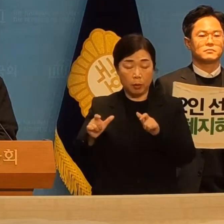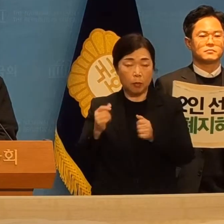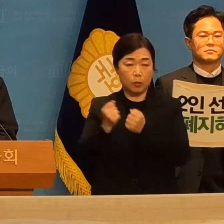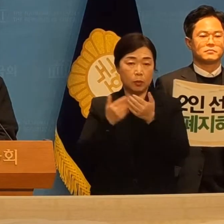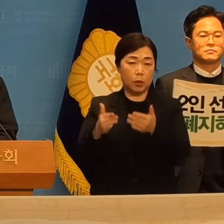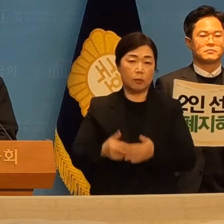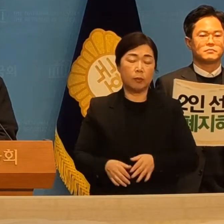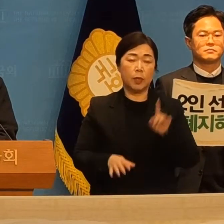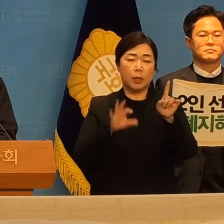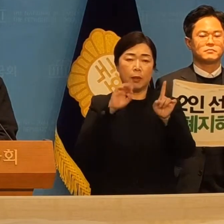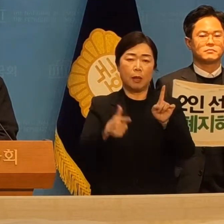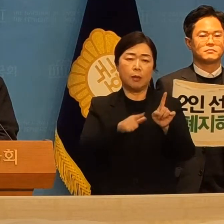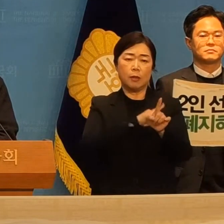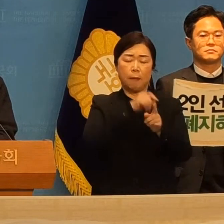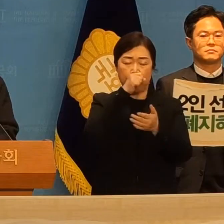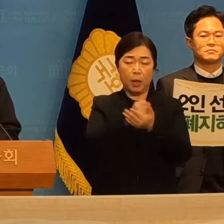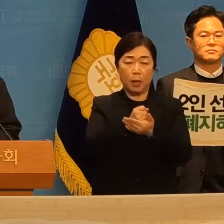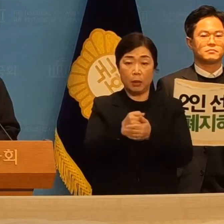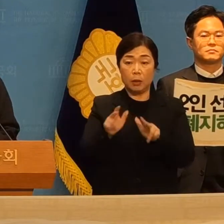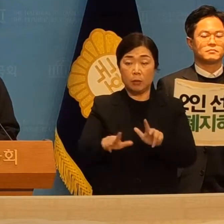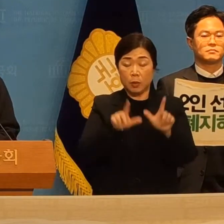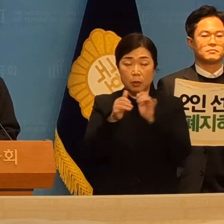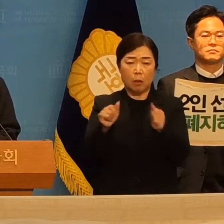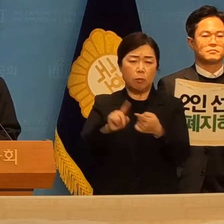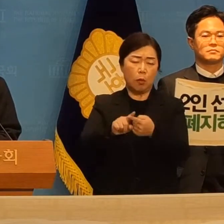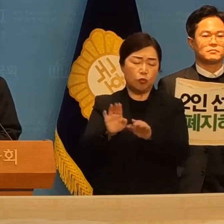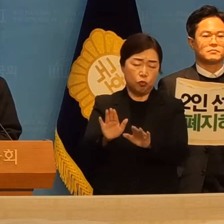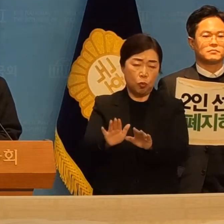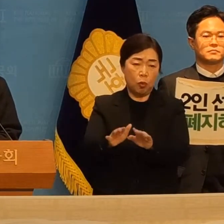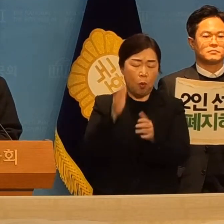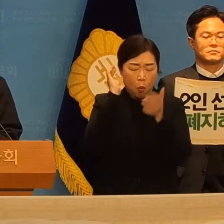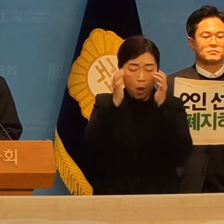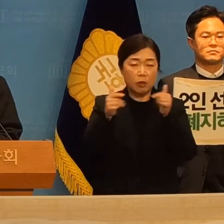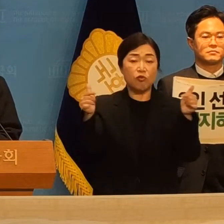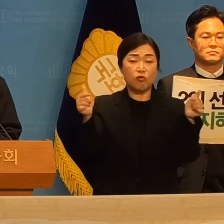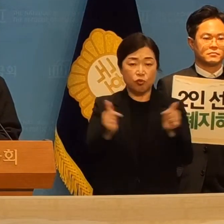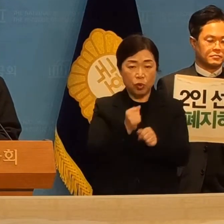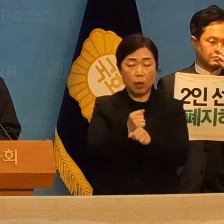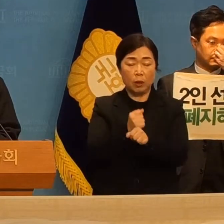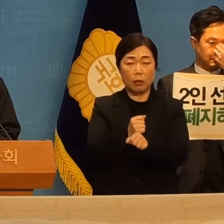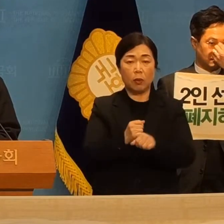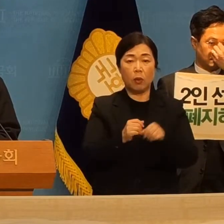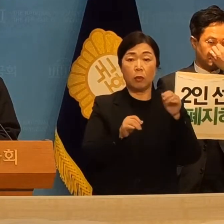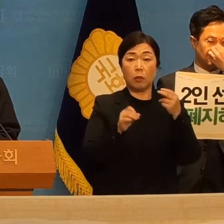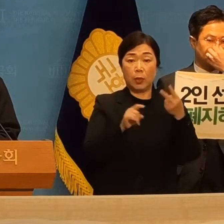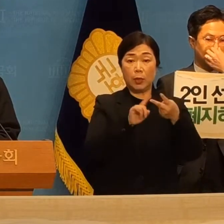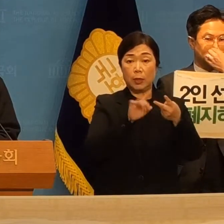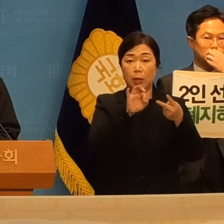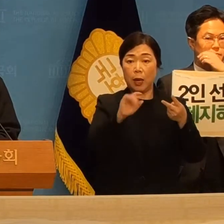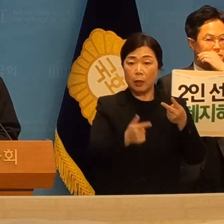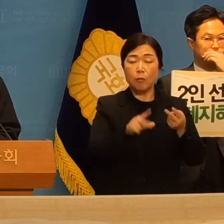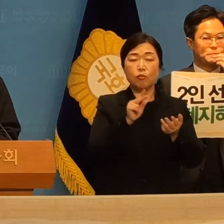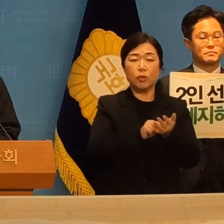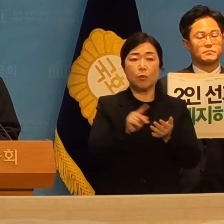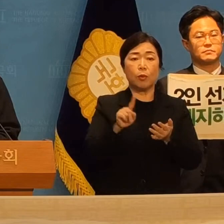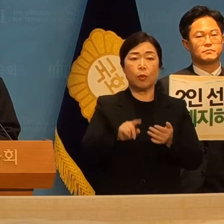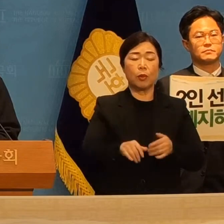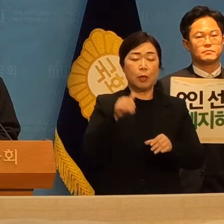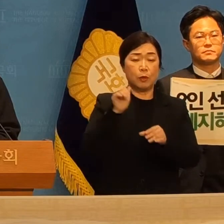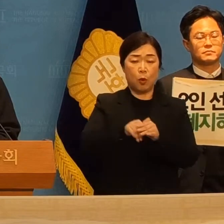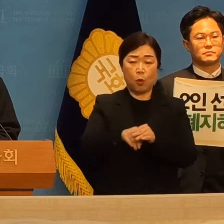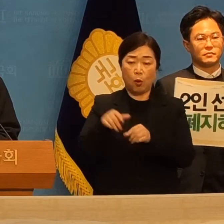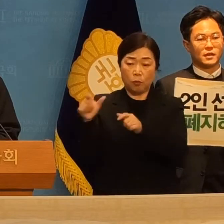주민 생활권을 보존하면서 유권자 혼란을 최소화하는 안입니다. 2안의 문제점 말씀드리겠습니다. 모든